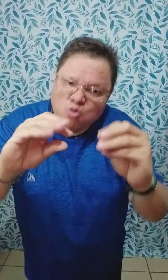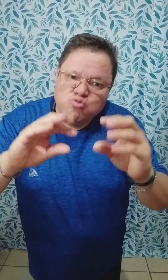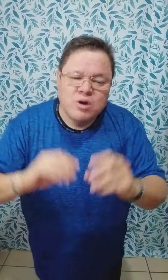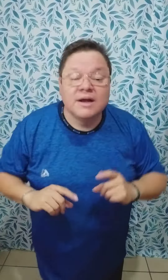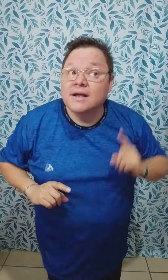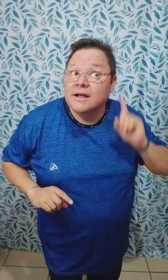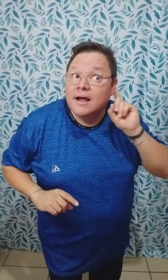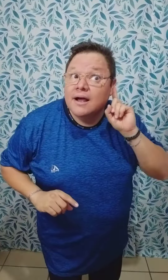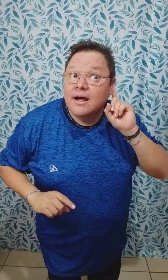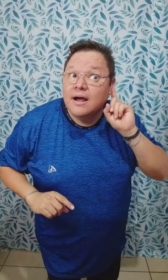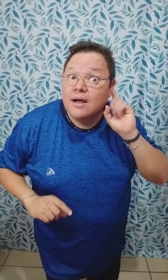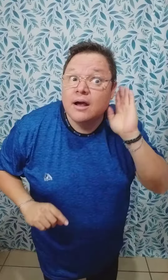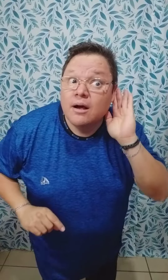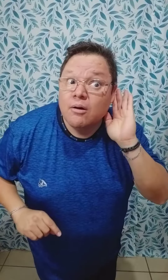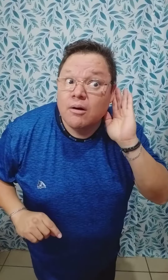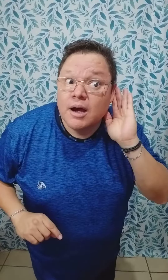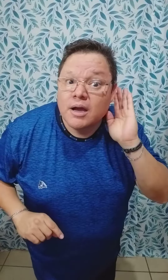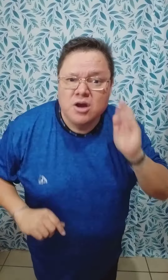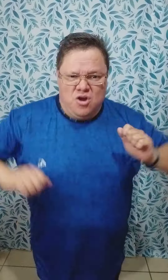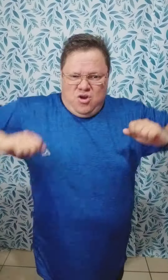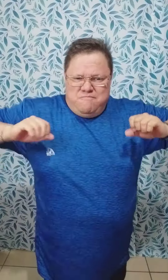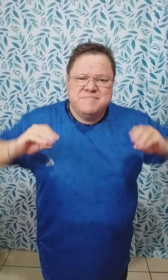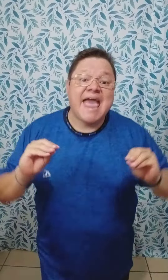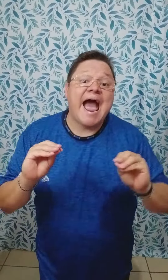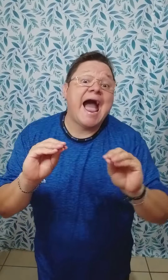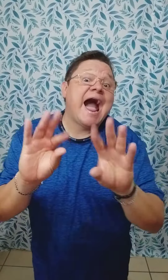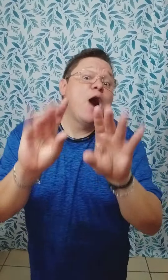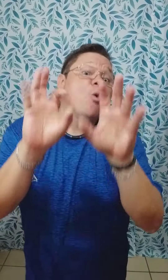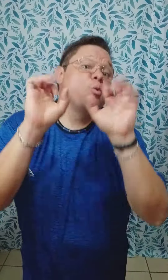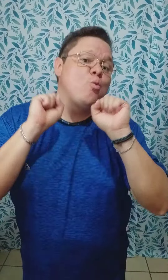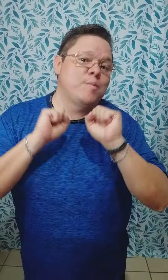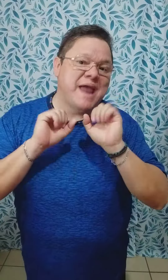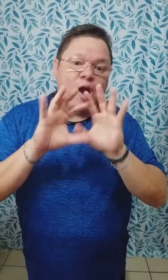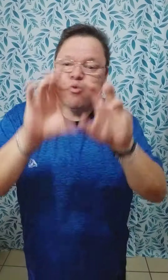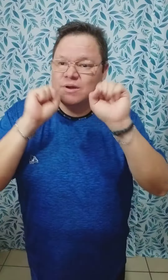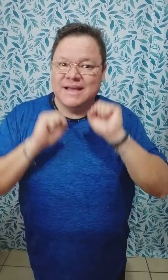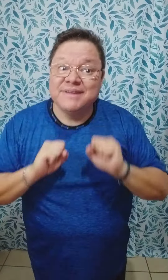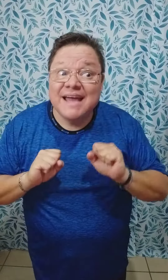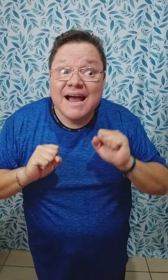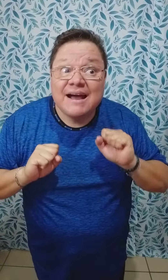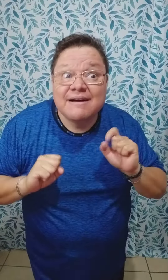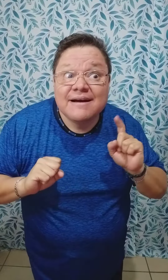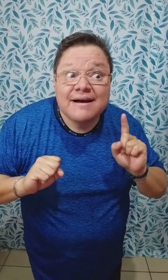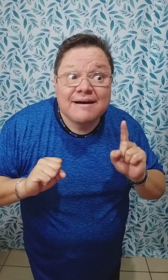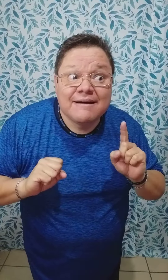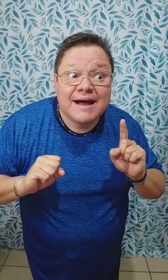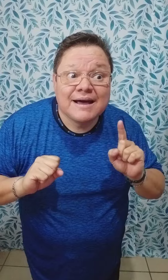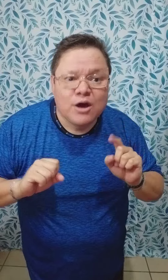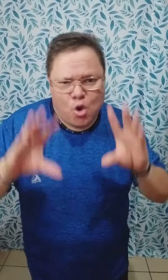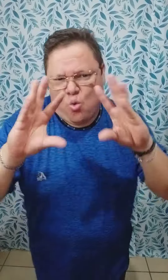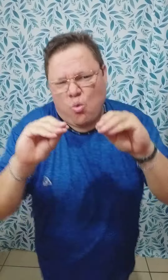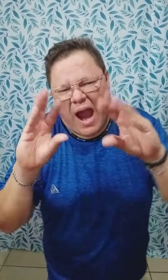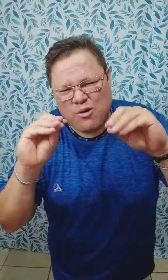En la granja había un gato. ¡Miau, miau! Había muchos patos. ¡Guau,